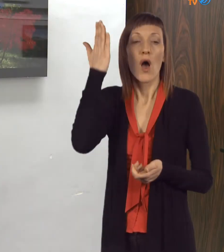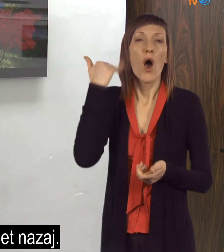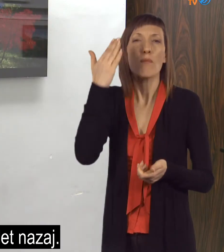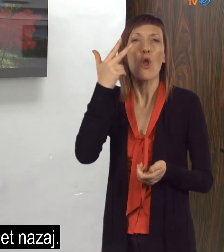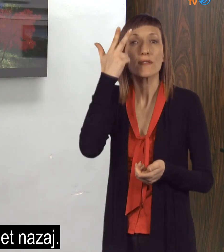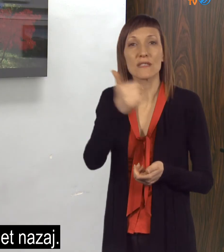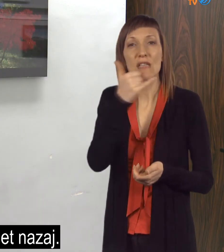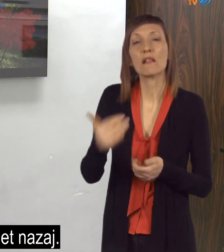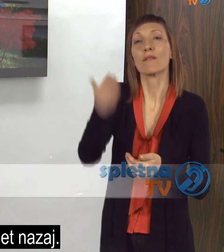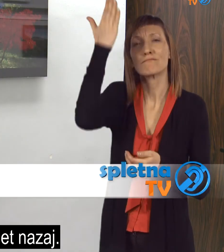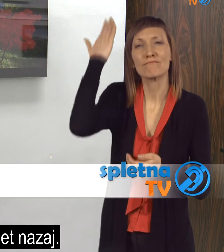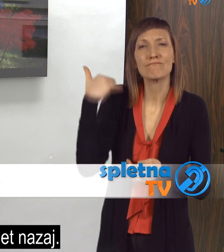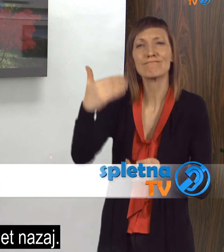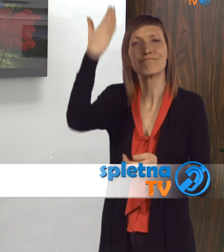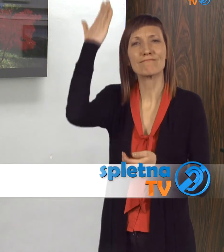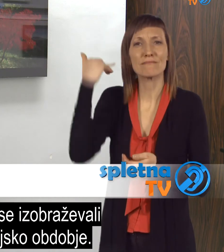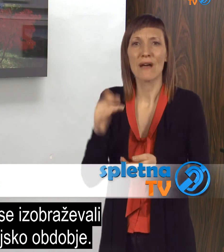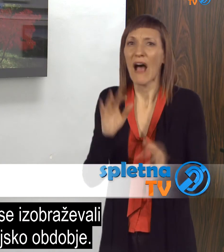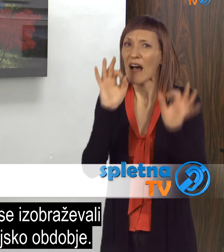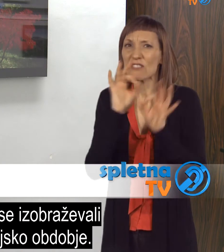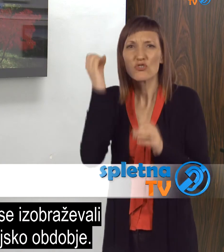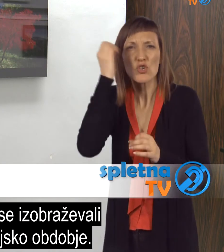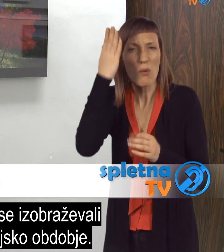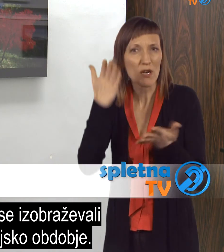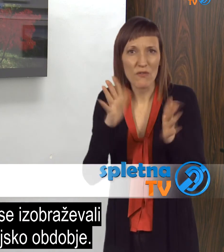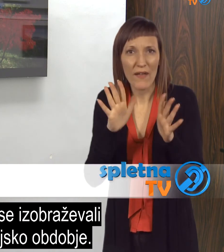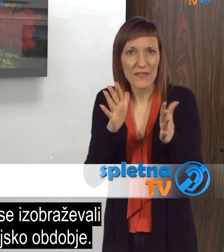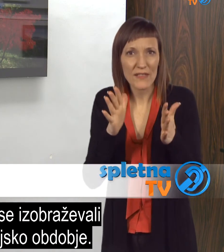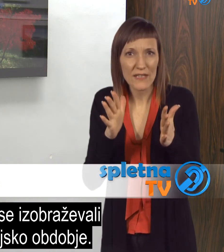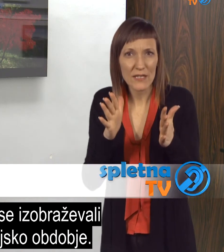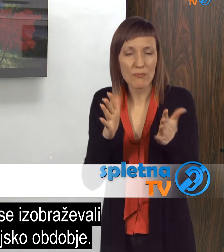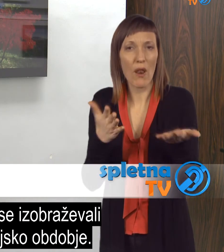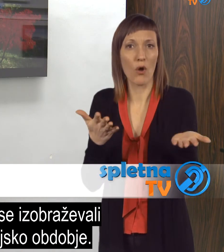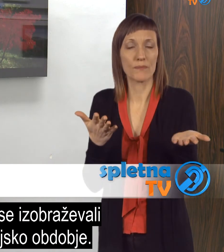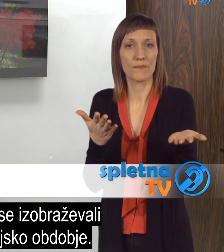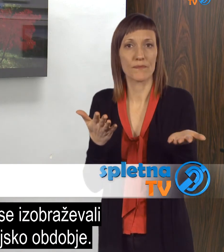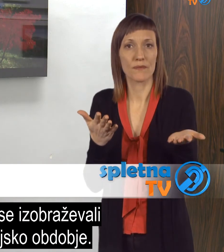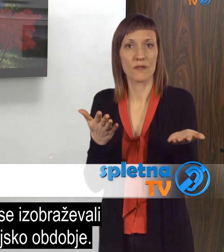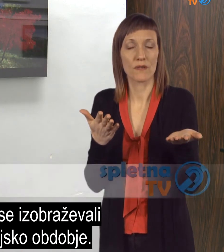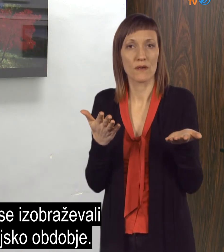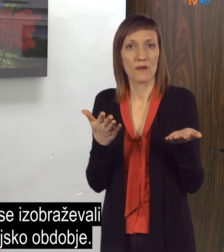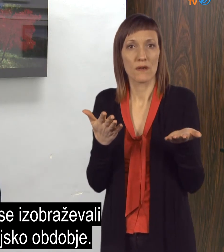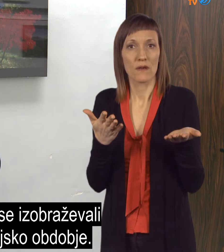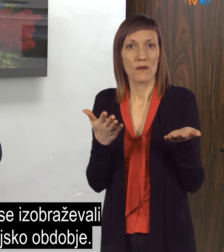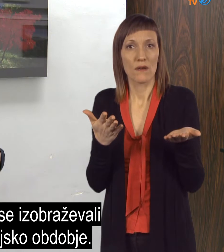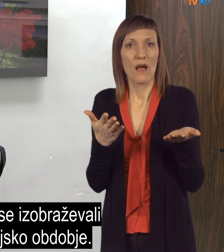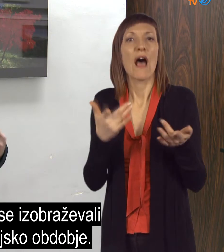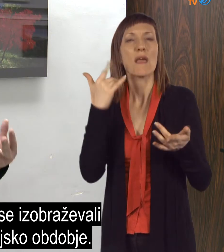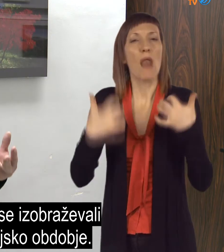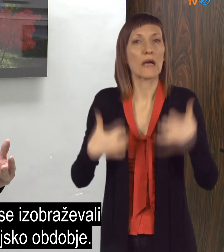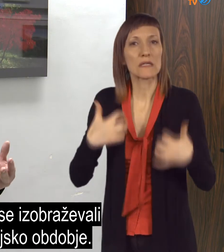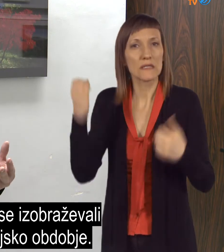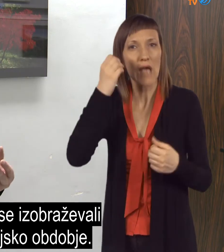Ja, bilo je 30 let nazaj, neko izobraževanje v Ljubljani, smo izobraževali, se učili